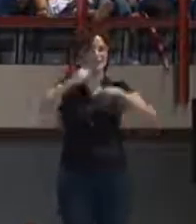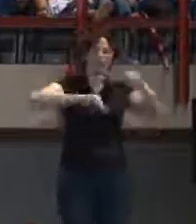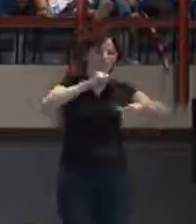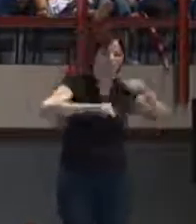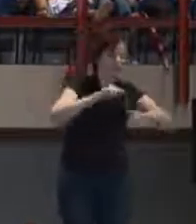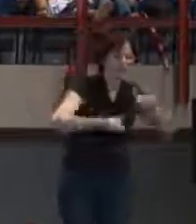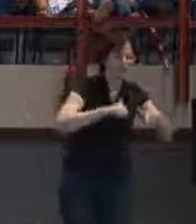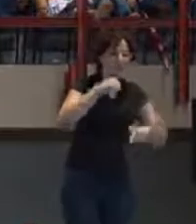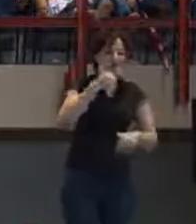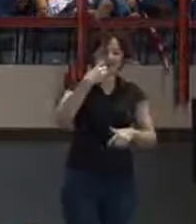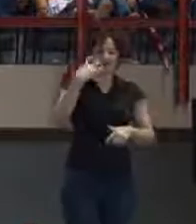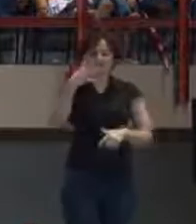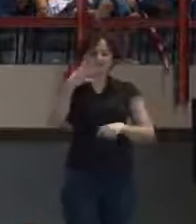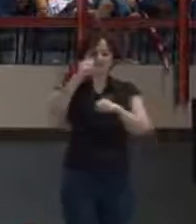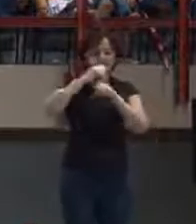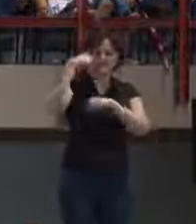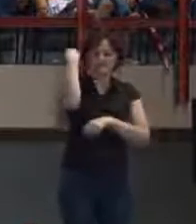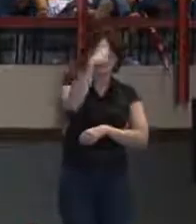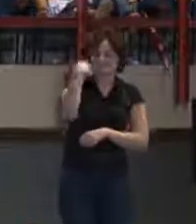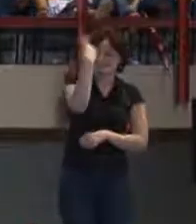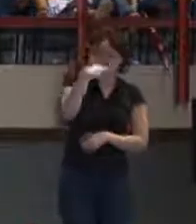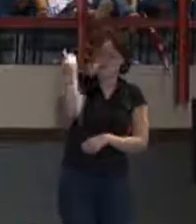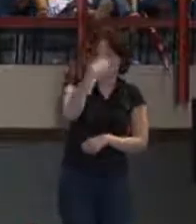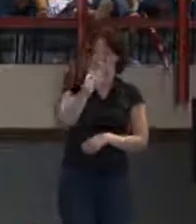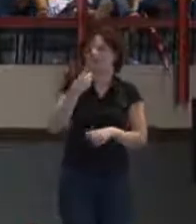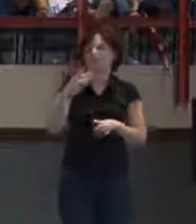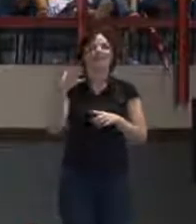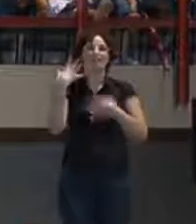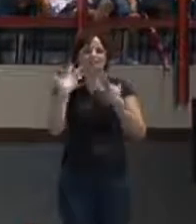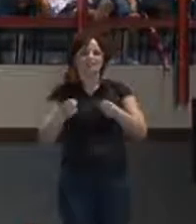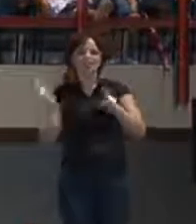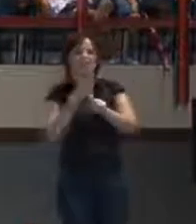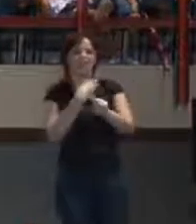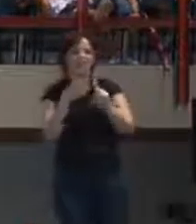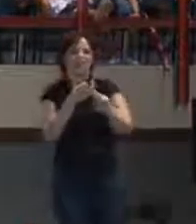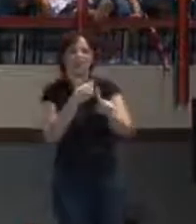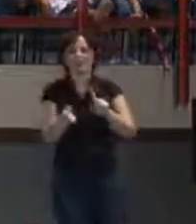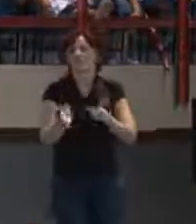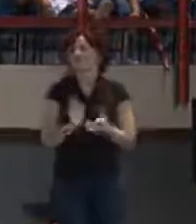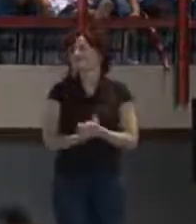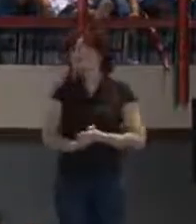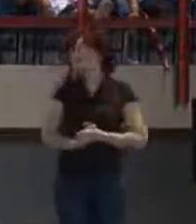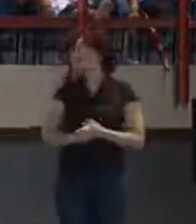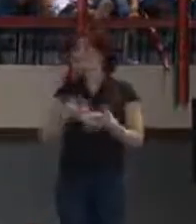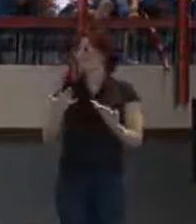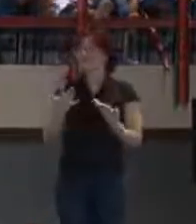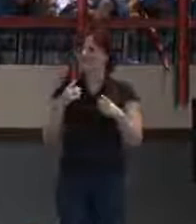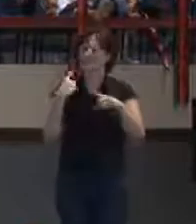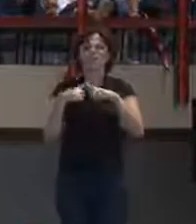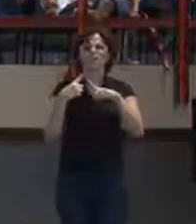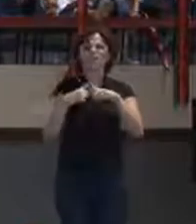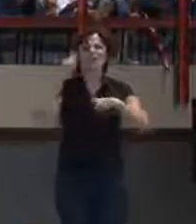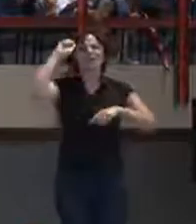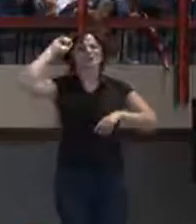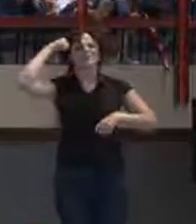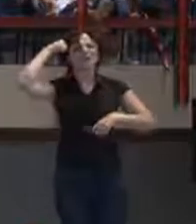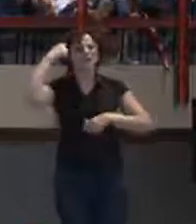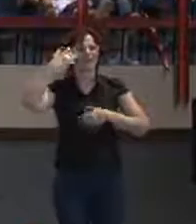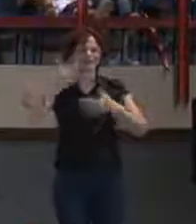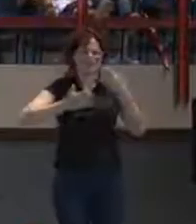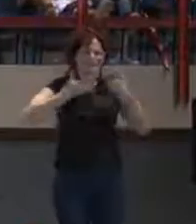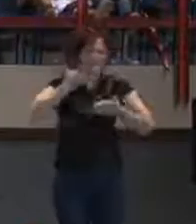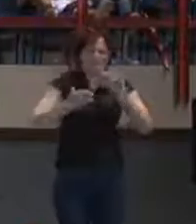nada, assistir batata, bate que eu gosto. Tá? Cara, qual era o prazer que o negro